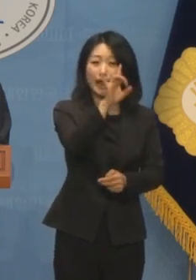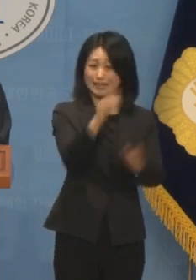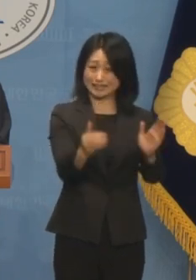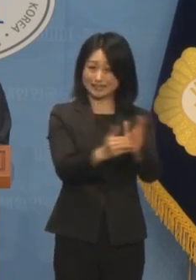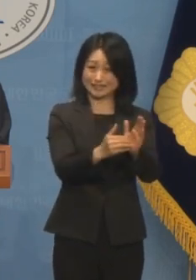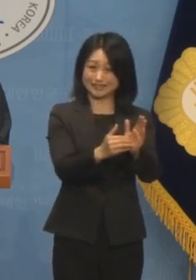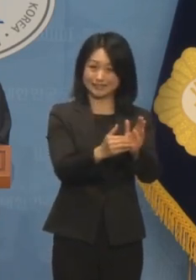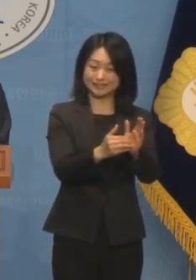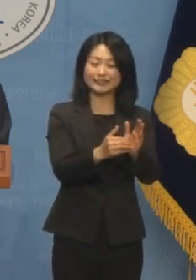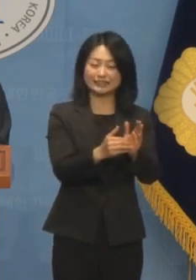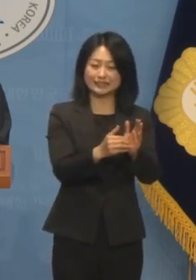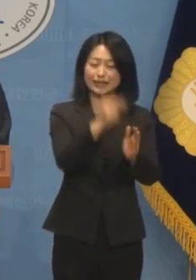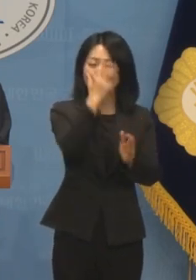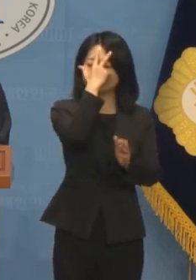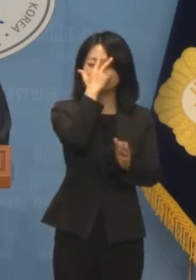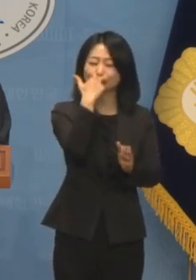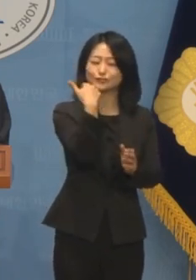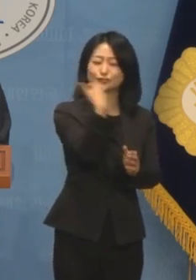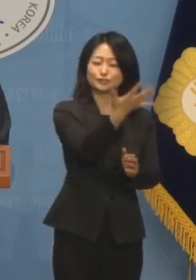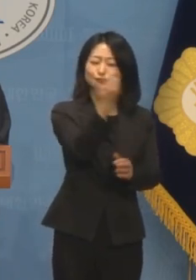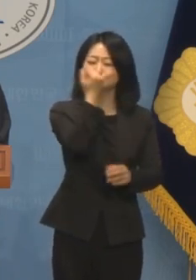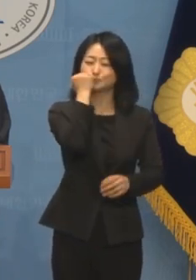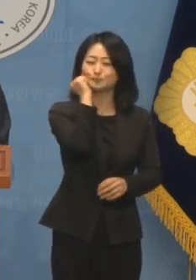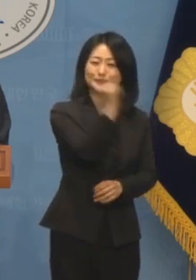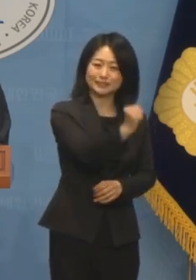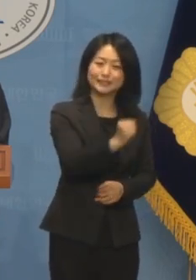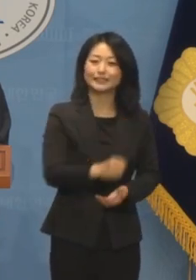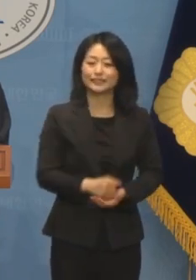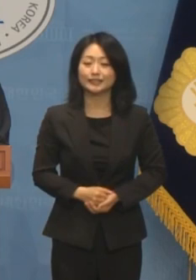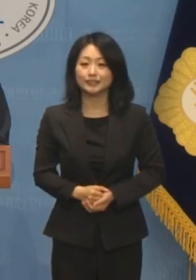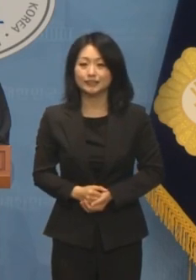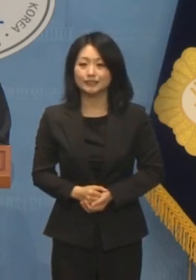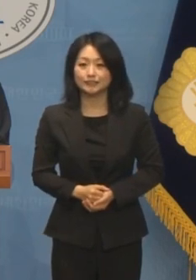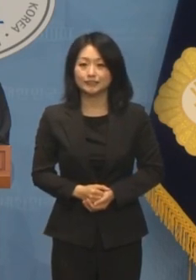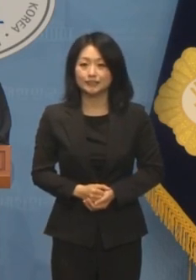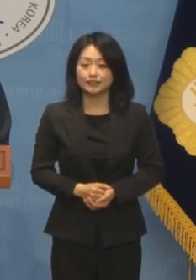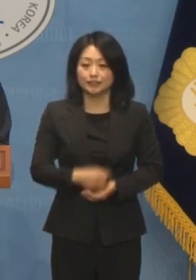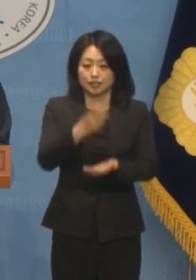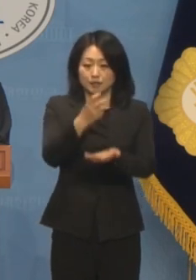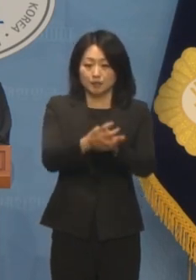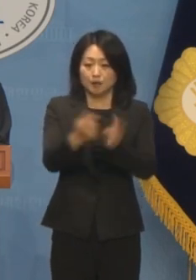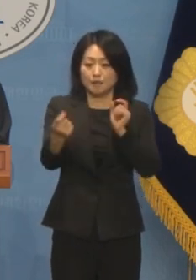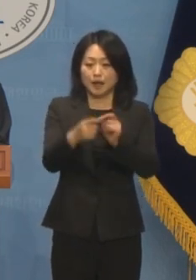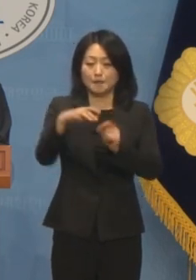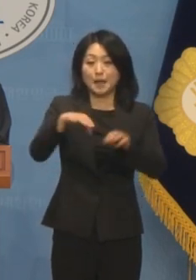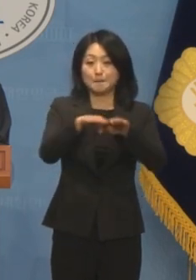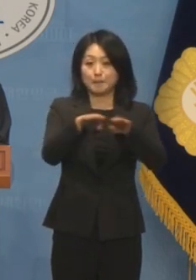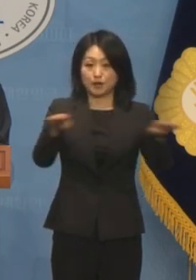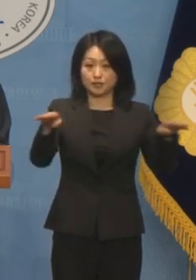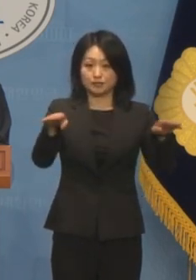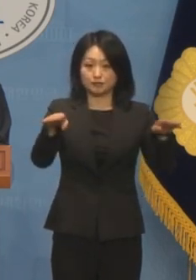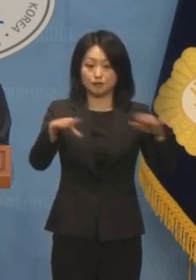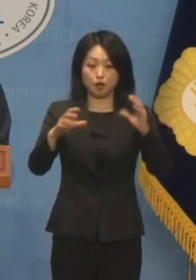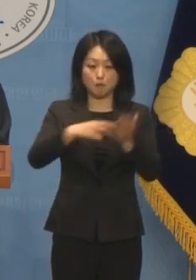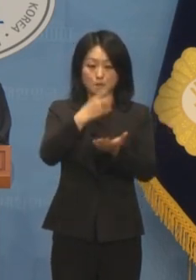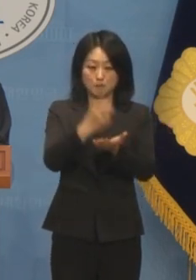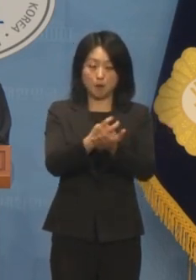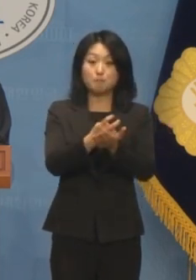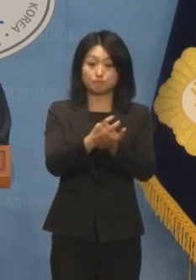보나마나 면죄부 수사가 될 것이 자명합니다. 법 앞의 평등은 헌법에도 명시되어